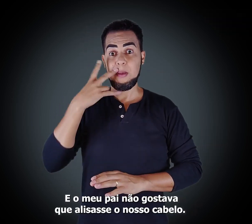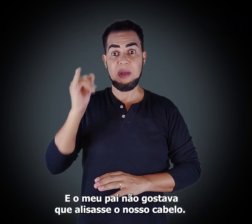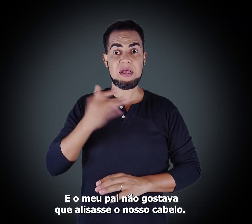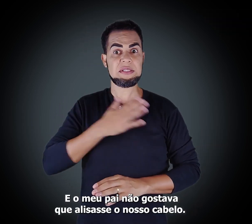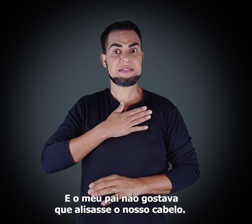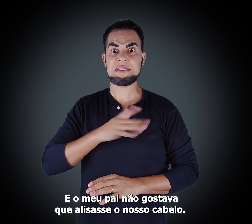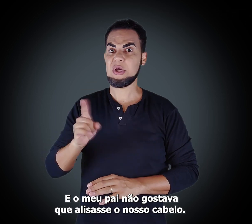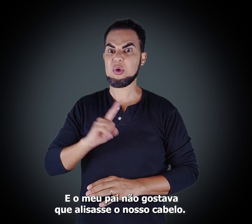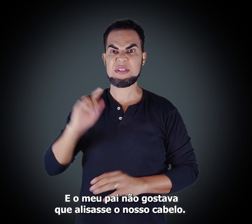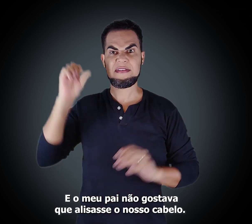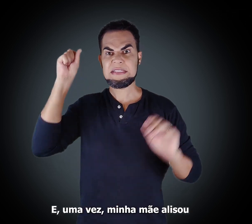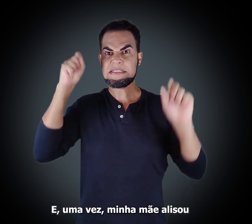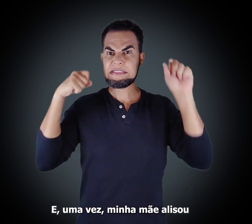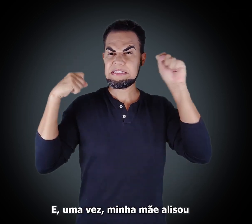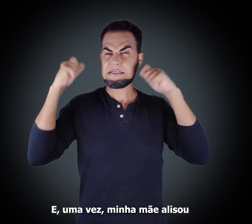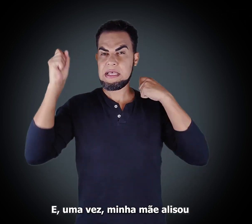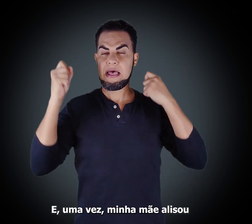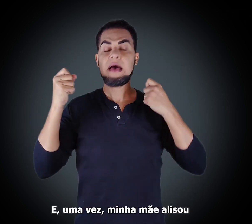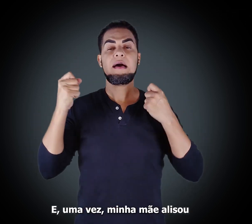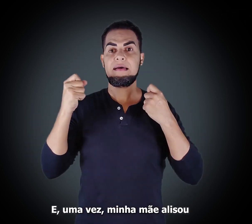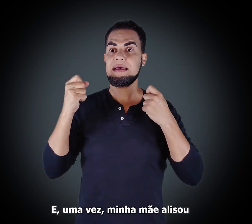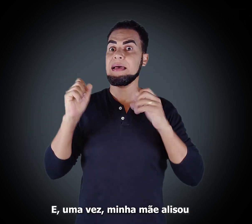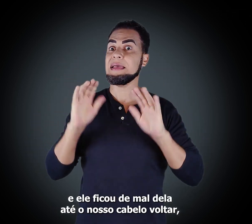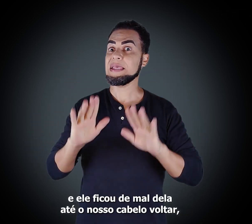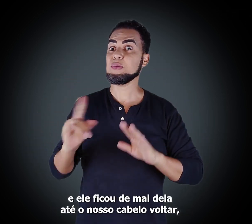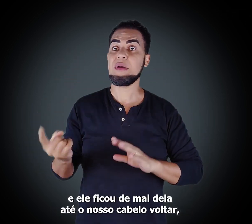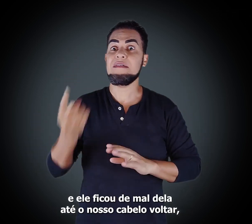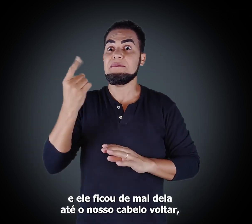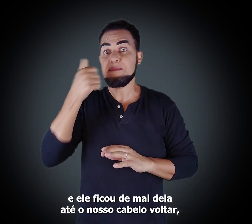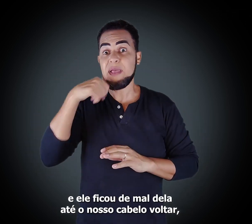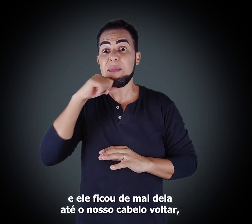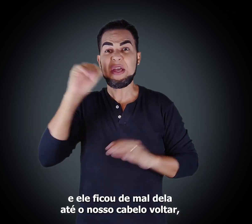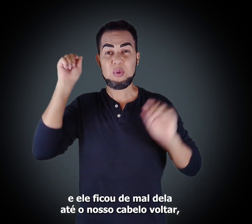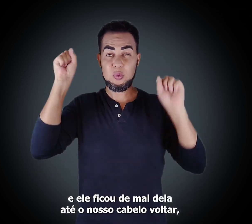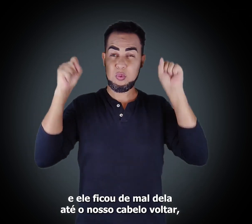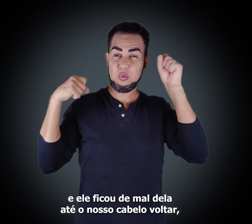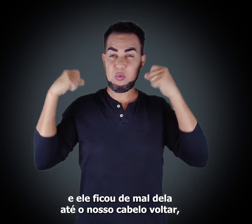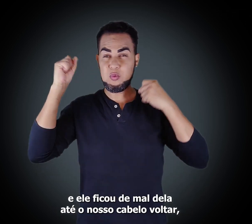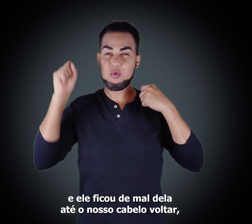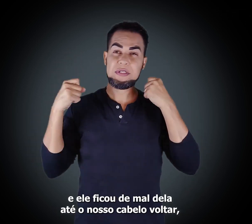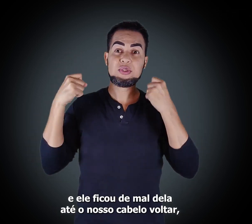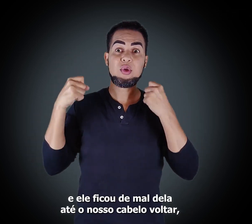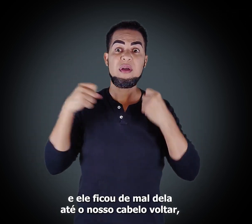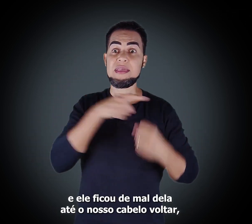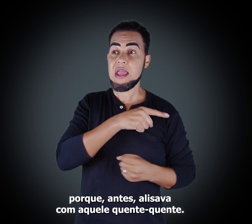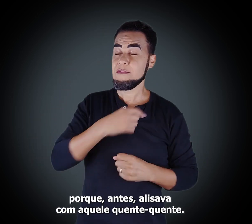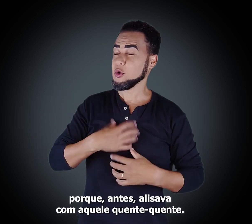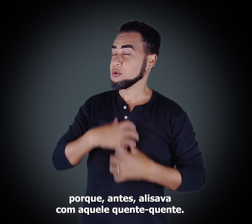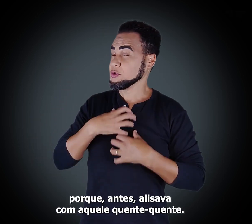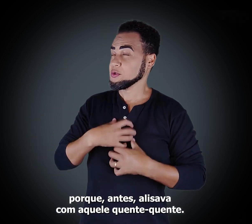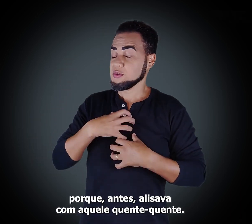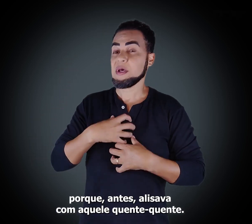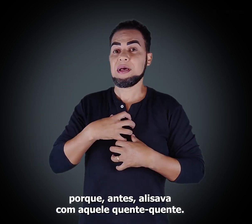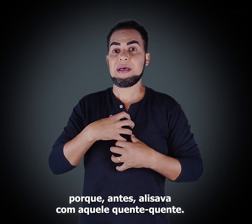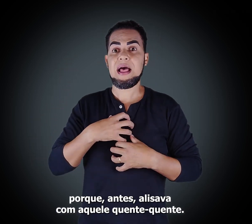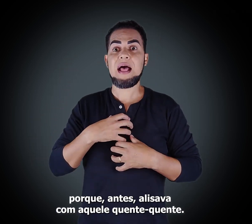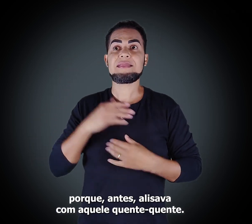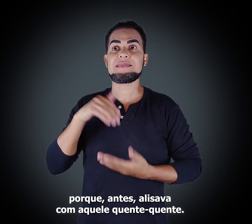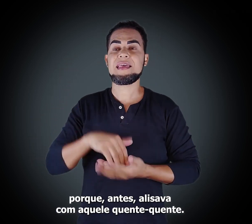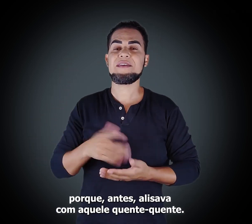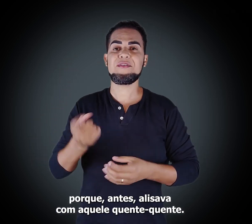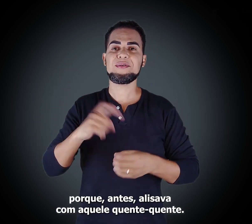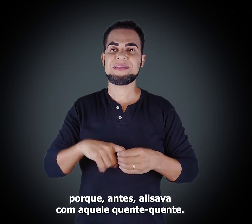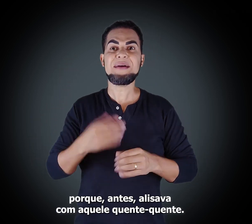gostava que alisasse o nosso cabelo. E uma vez minha mãe alisou, ele ficou de mal dela, até o nosso cabelo voltar, que antes alisava com